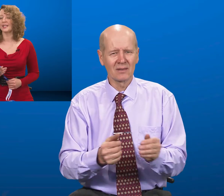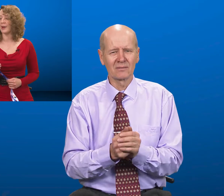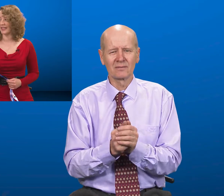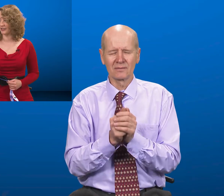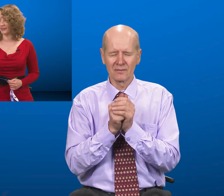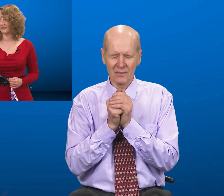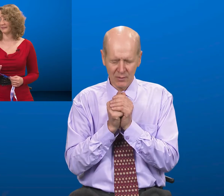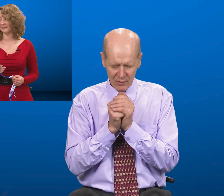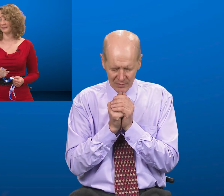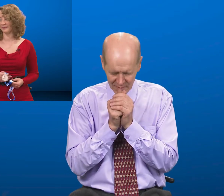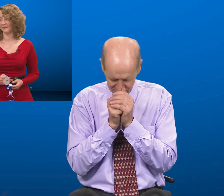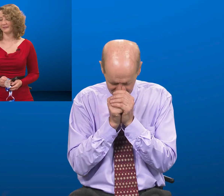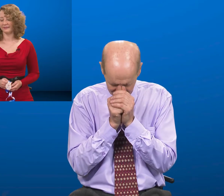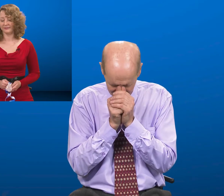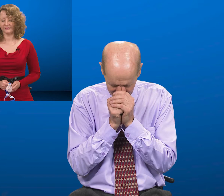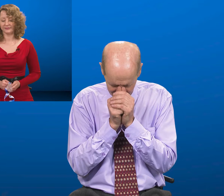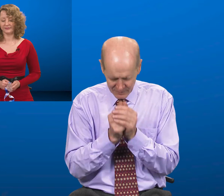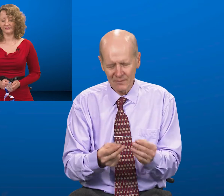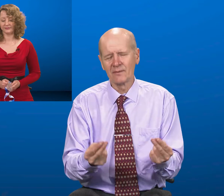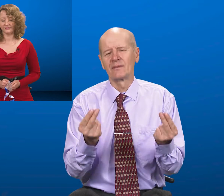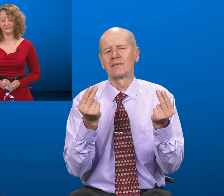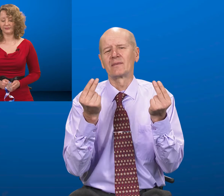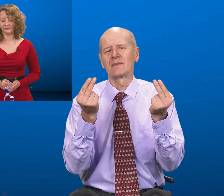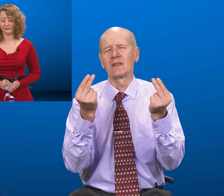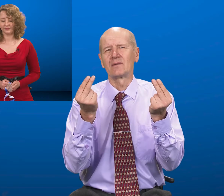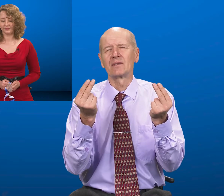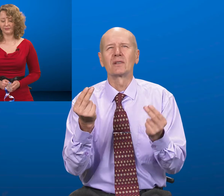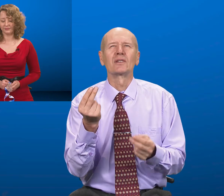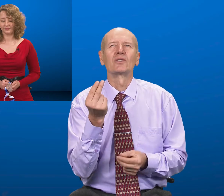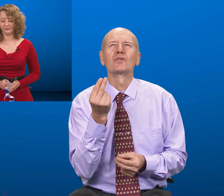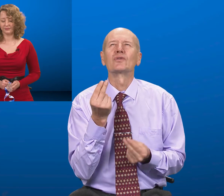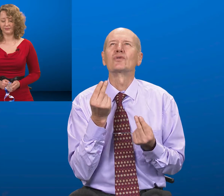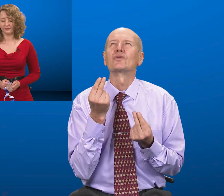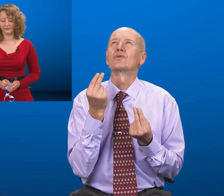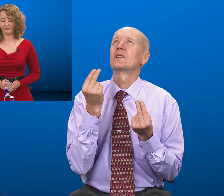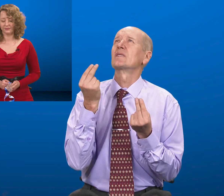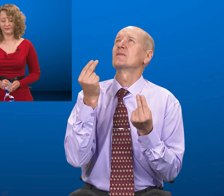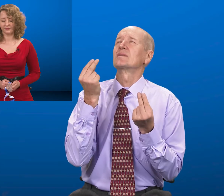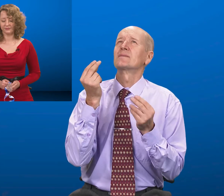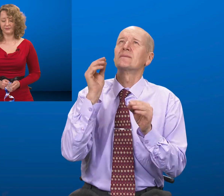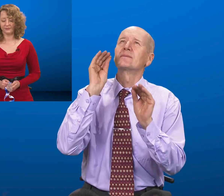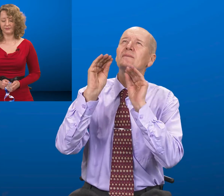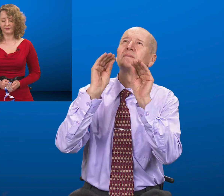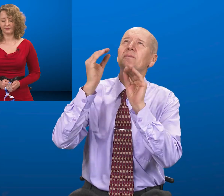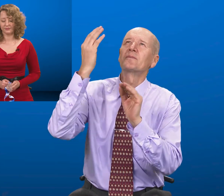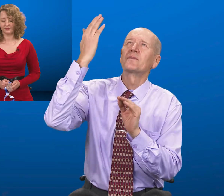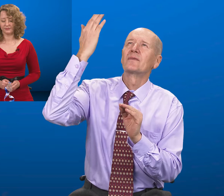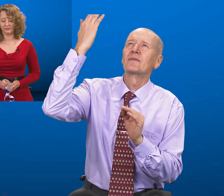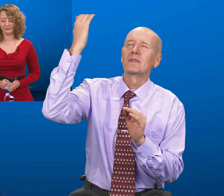служение с молитвы. Наш дивный, чудный Творец, мы действительно бежим среди